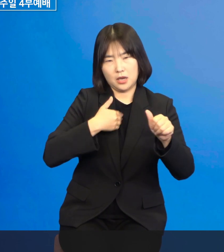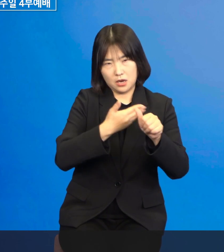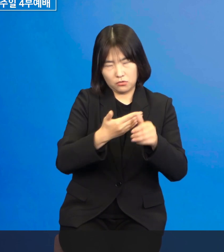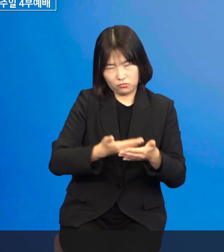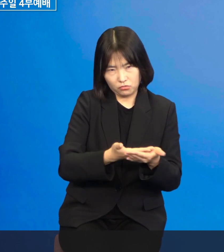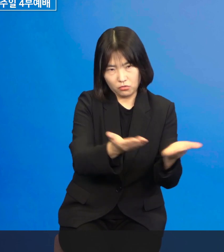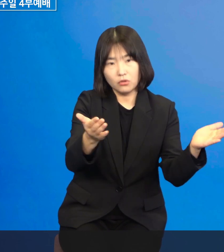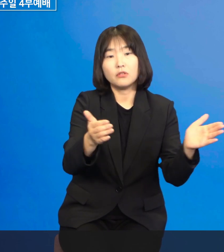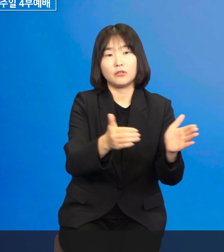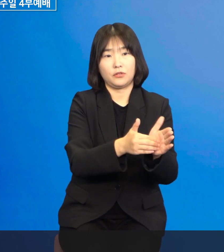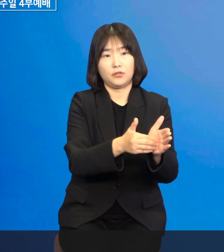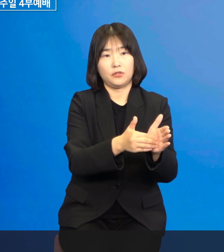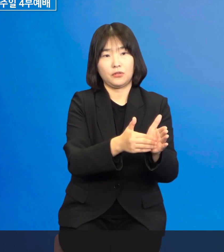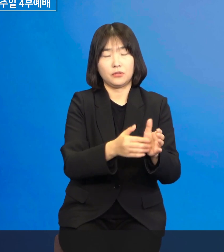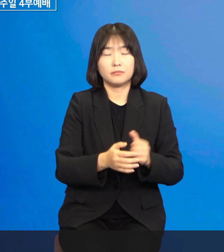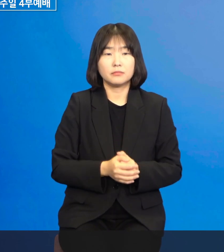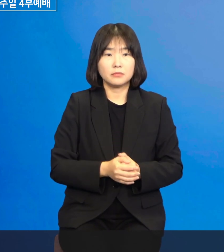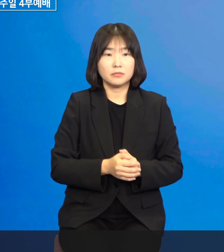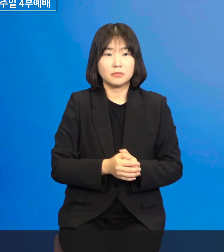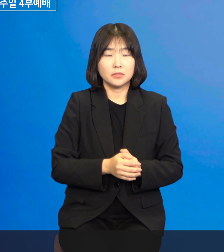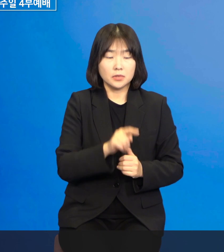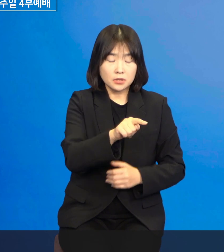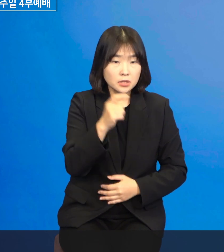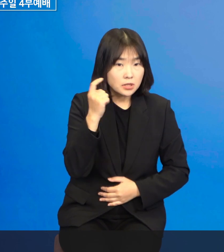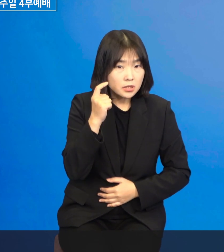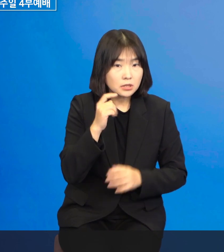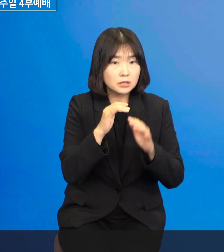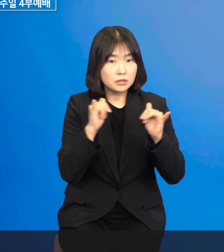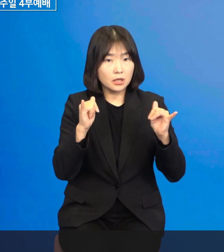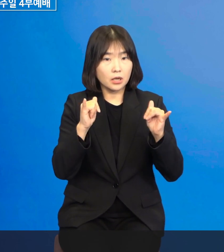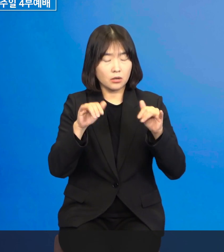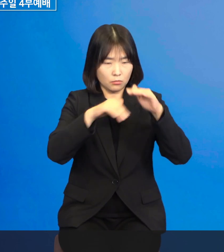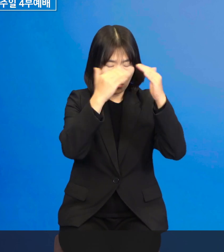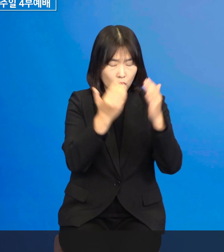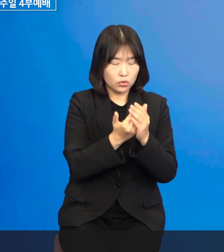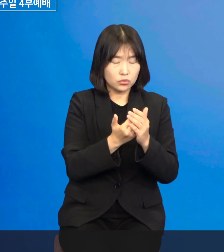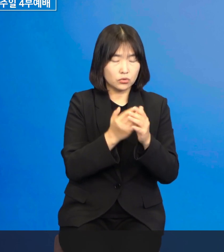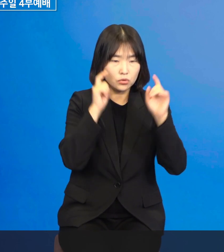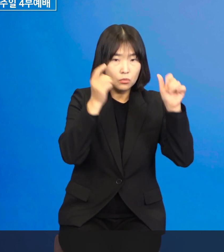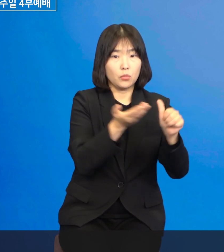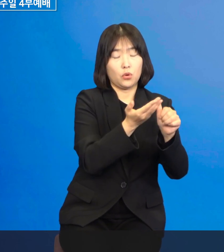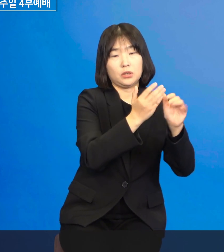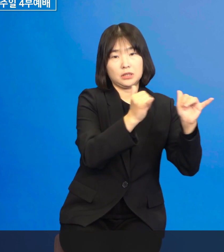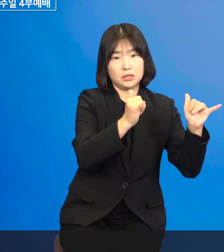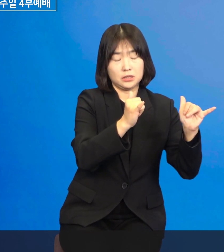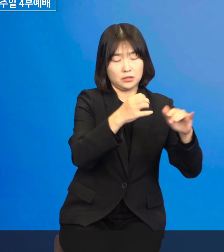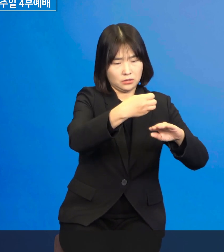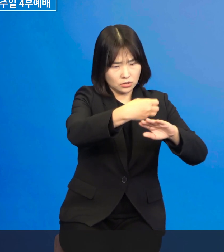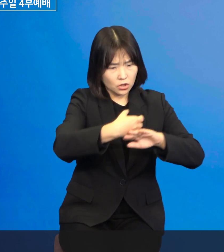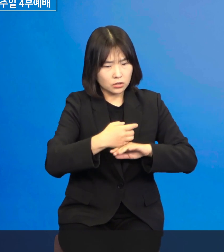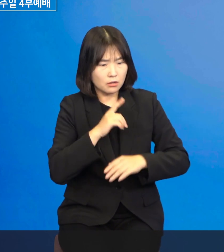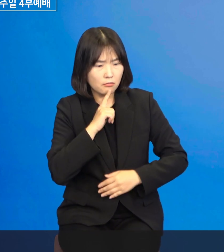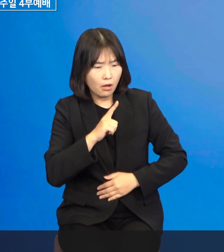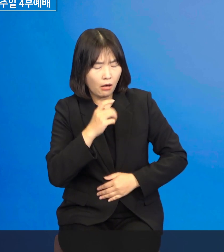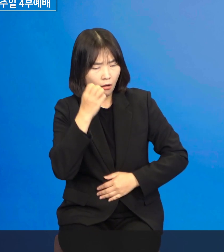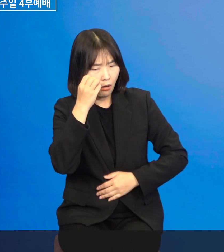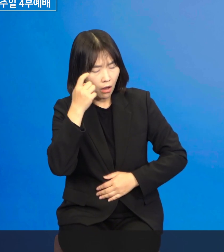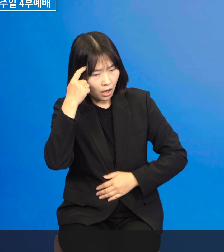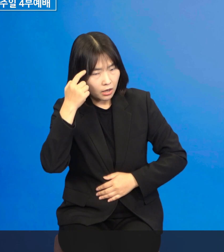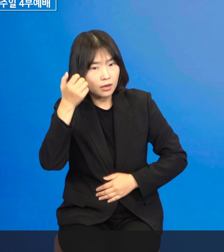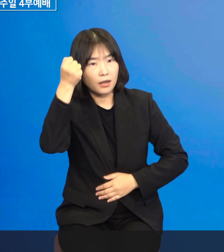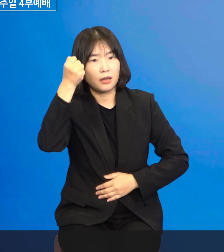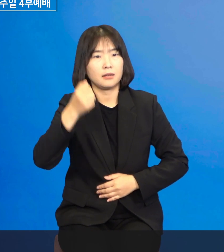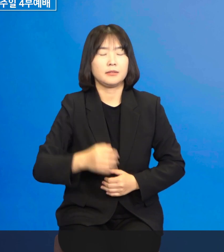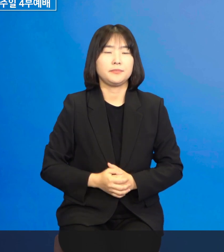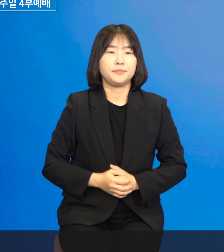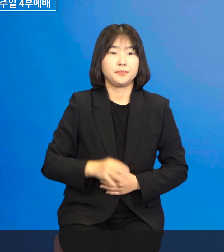사람들에게 알려주었다. 이것을 들은 사람들은 모두 목자들이 그들에게 전해준 말을 이상히